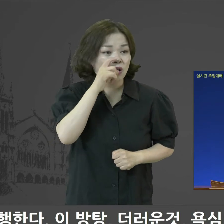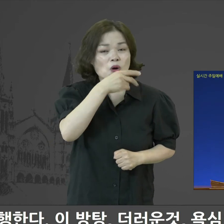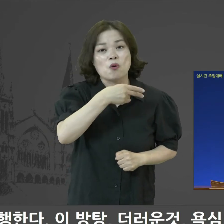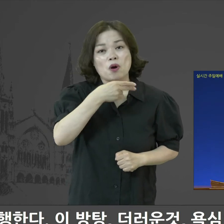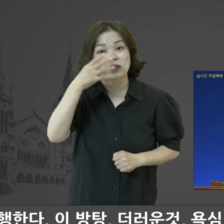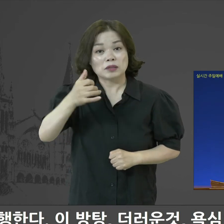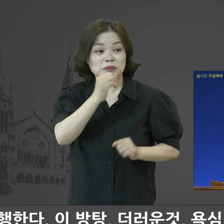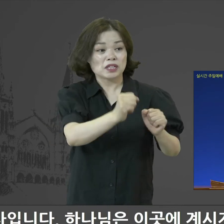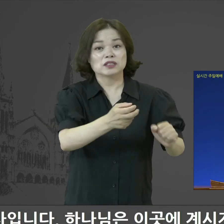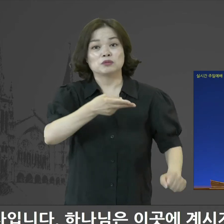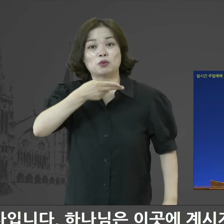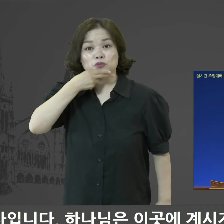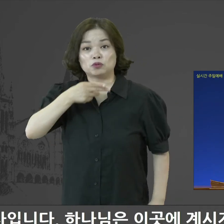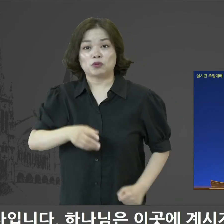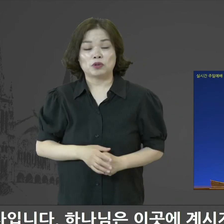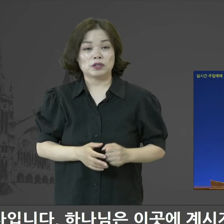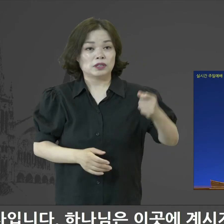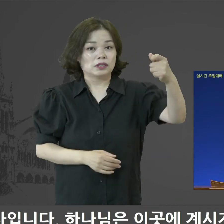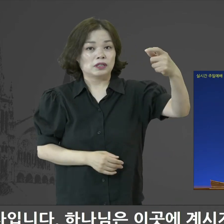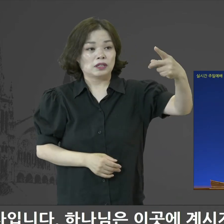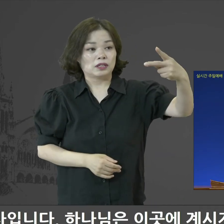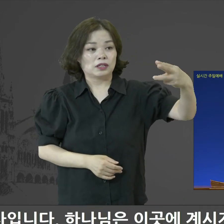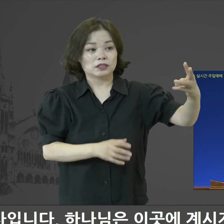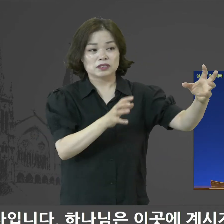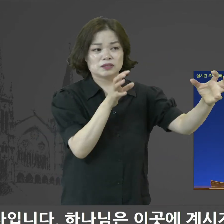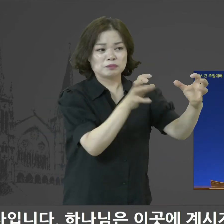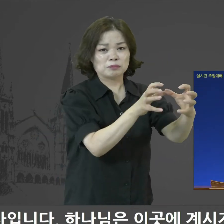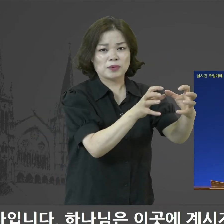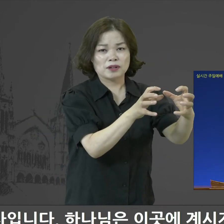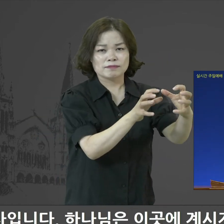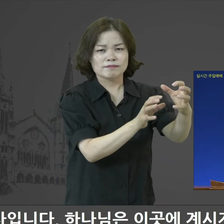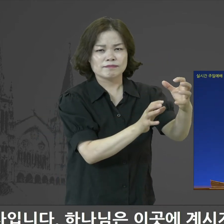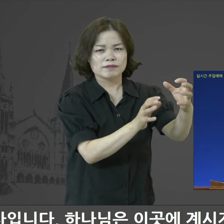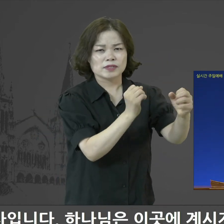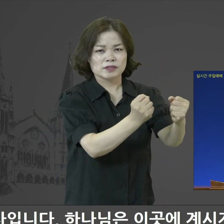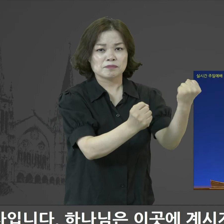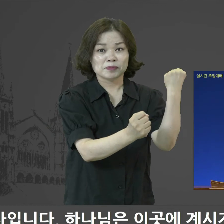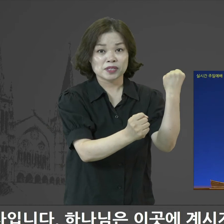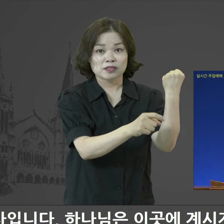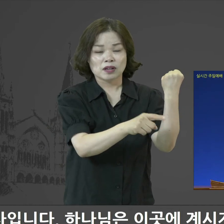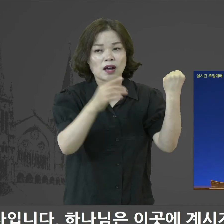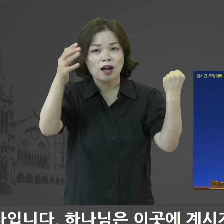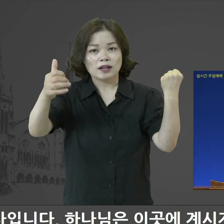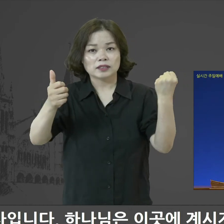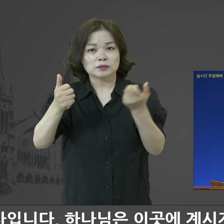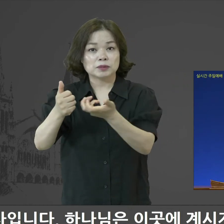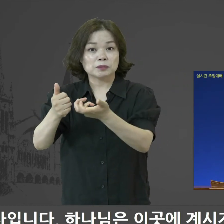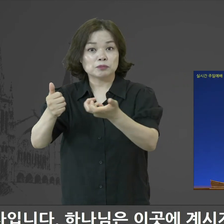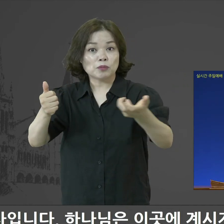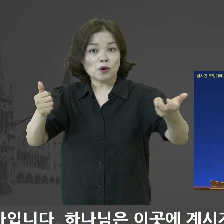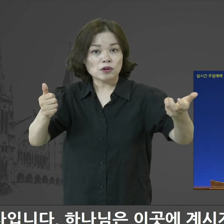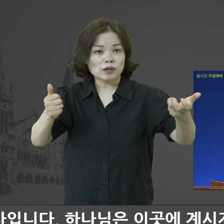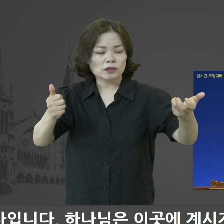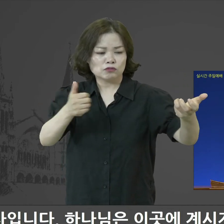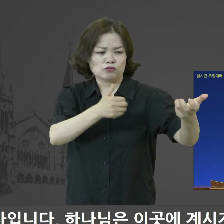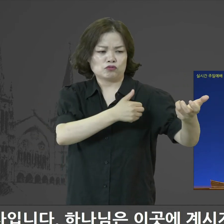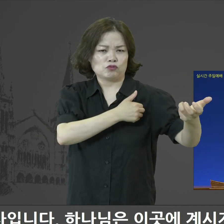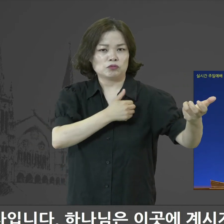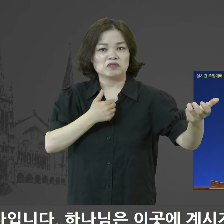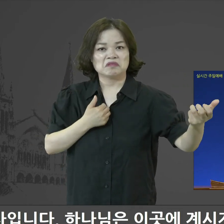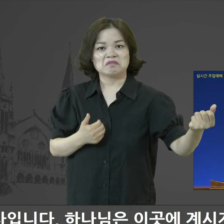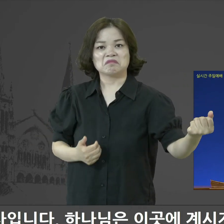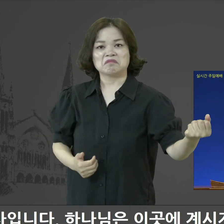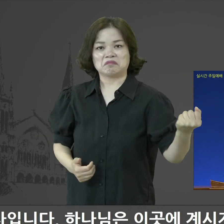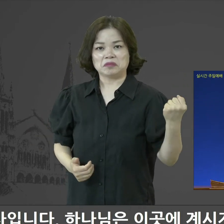계셔요. 이 세 가지가 뭉쳐 상승 효과를 일어나면 하나님을 멀리하는 충분한 힘이